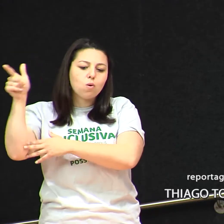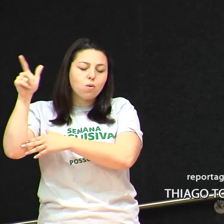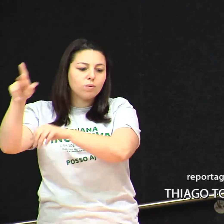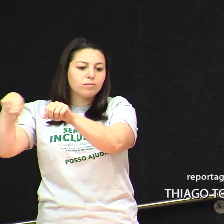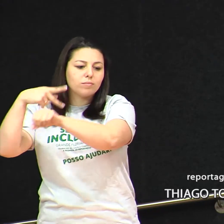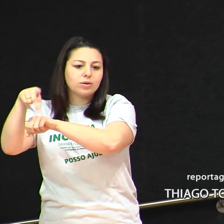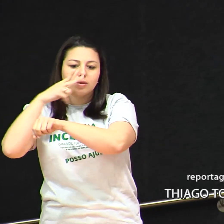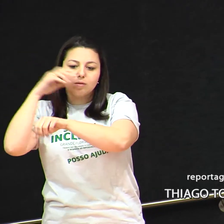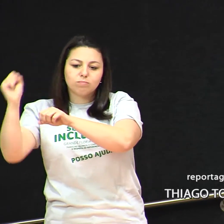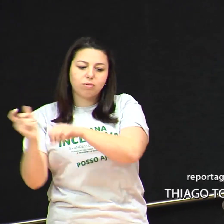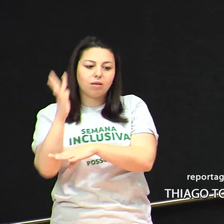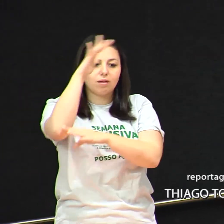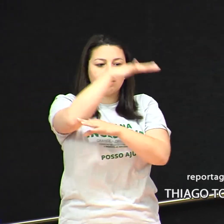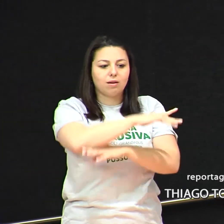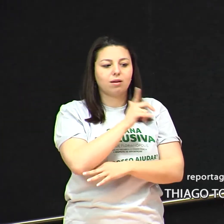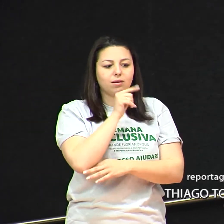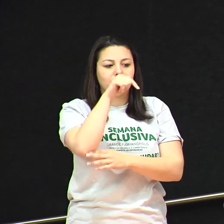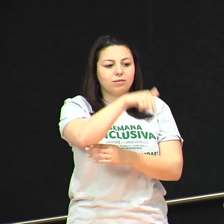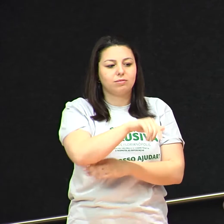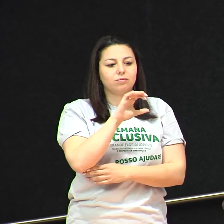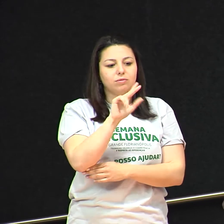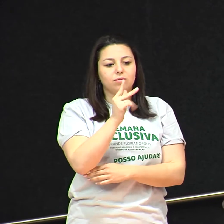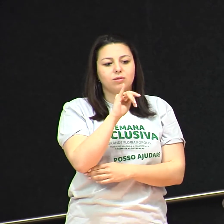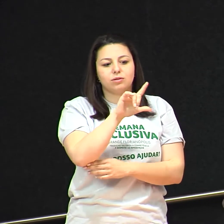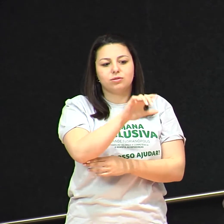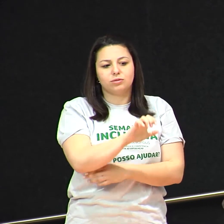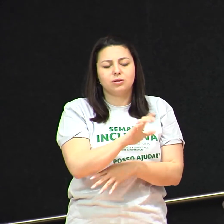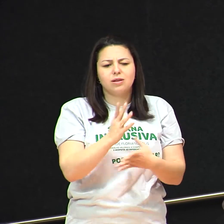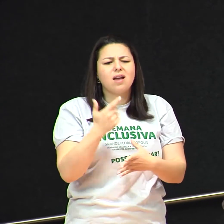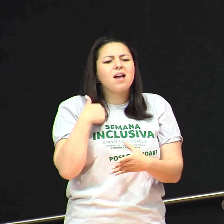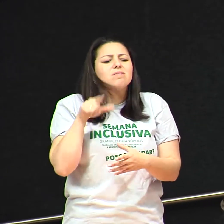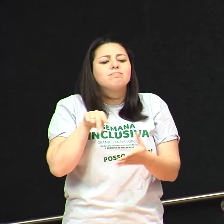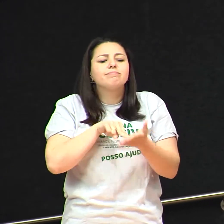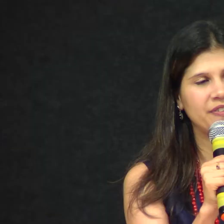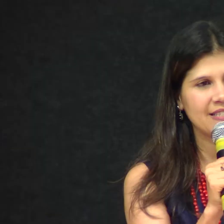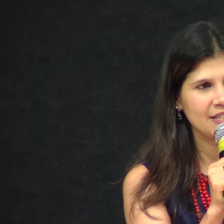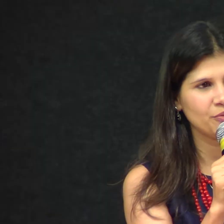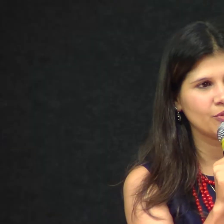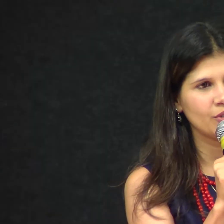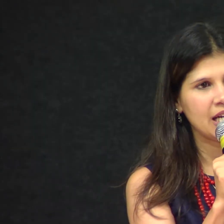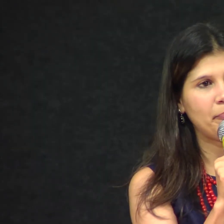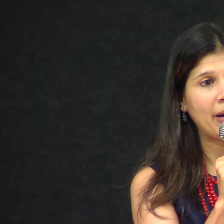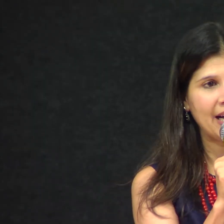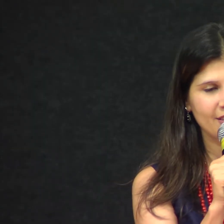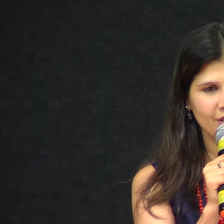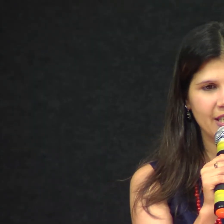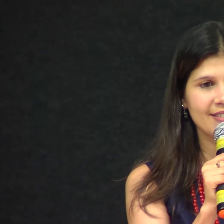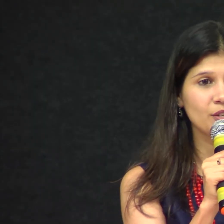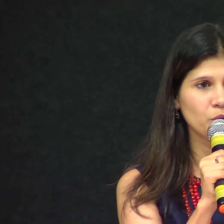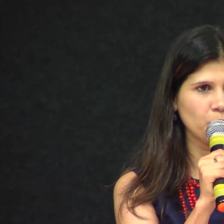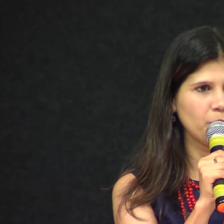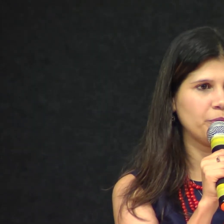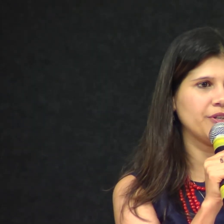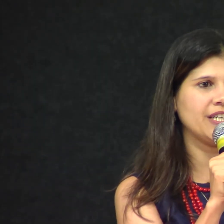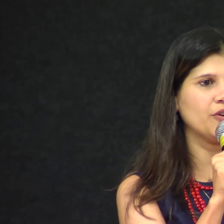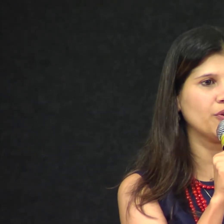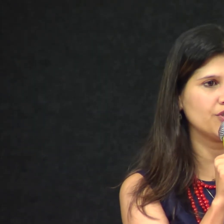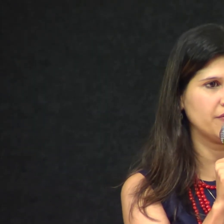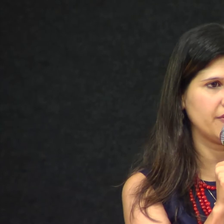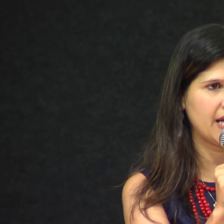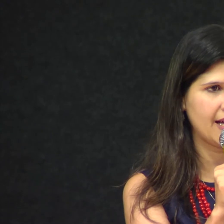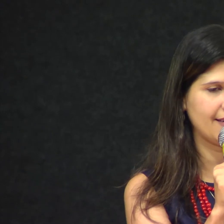mesmo existindo há 25 anos no país, ainda não é cumprida como deveria. Prova disso é que, segundo ela, mais